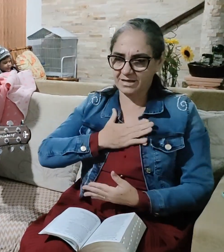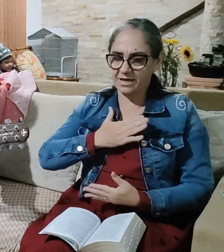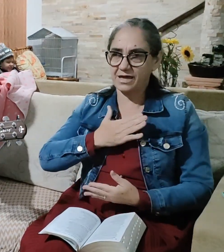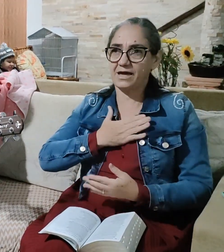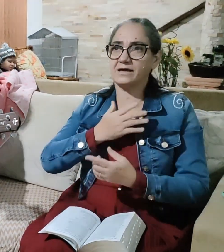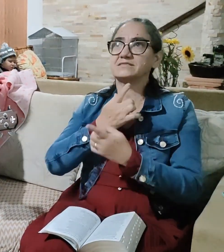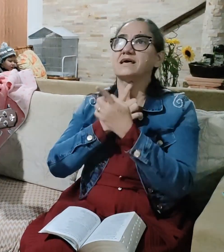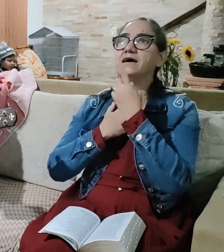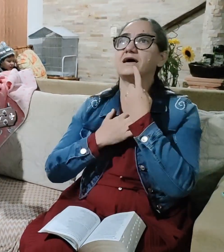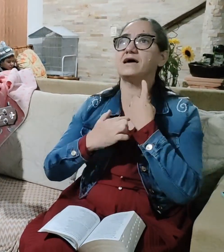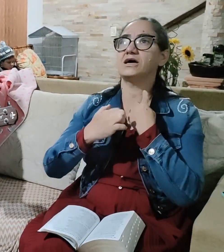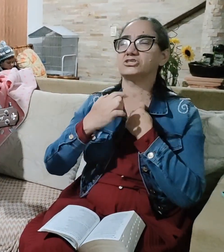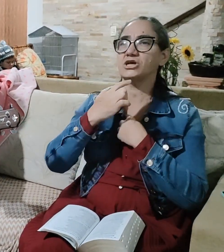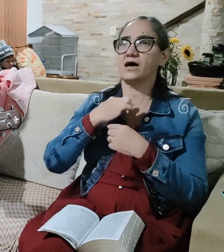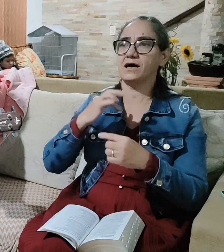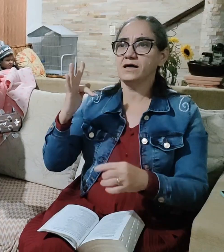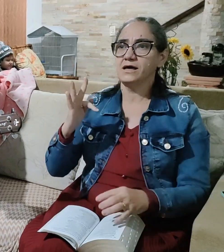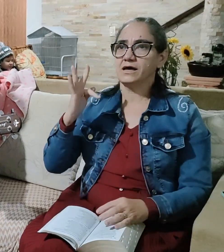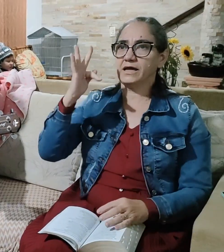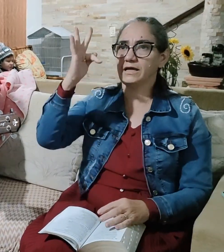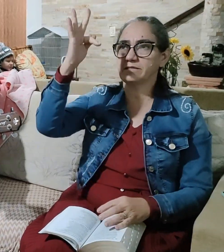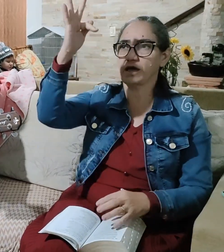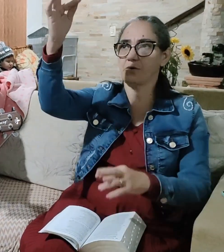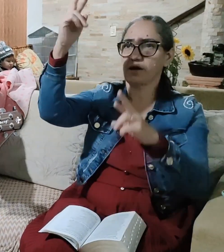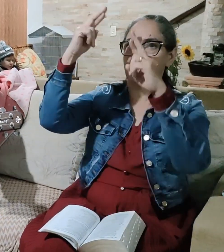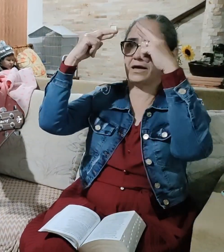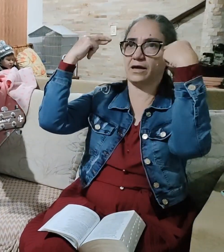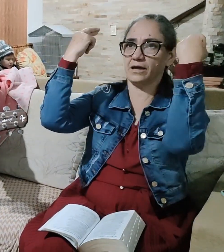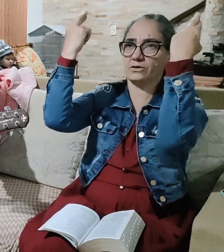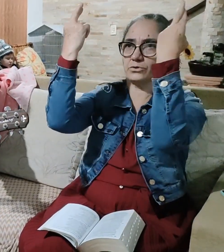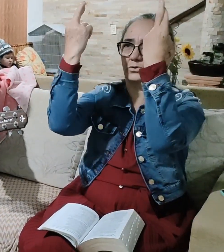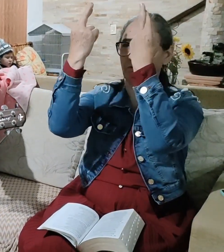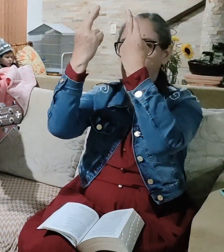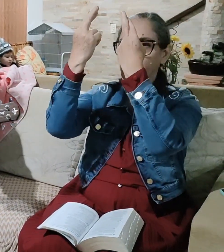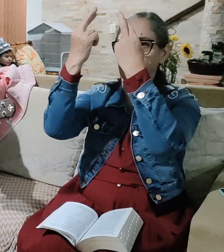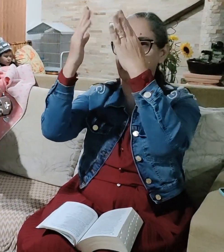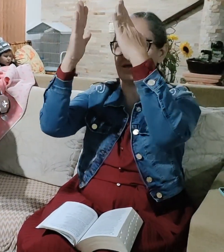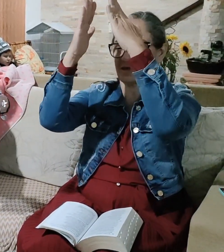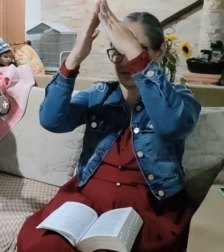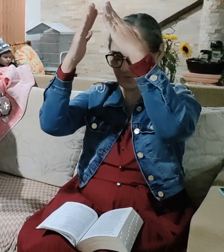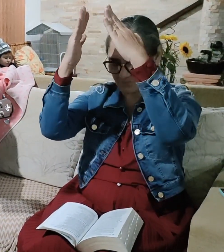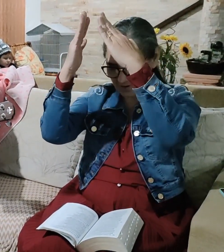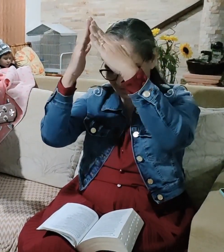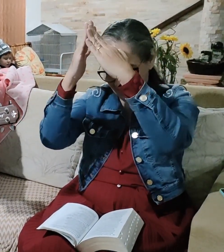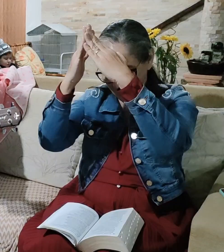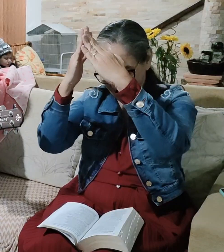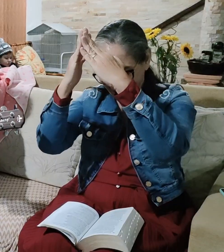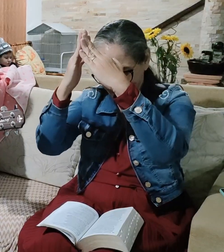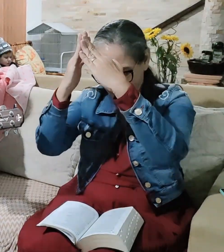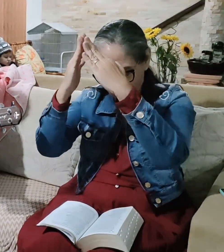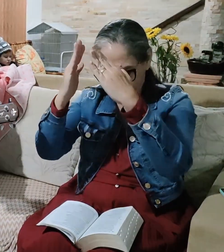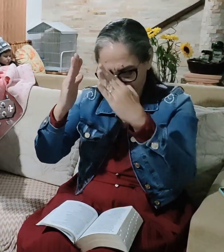deseja em Teu reino viver.